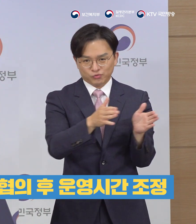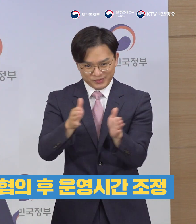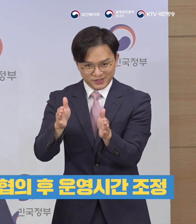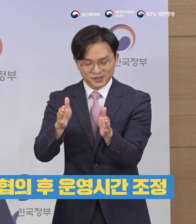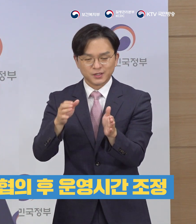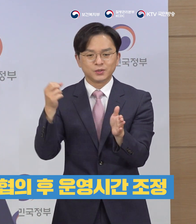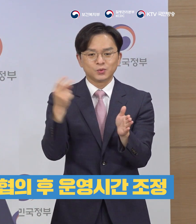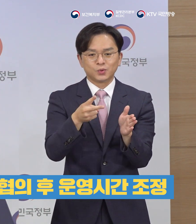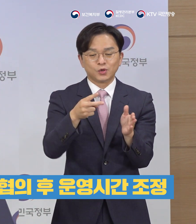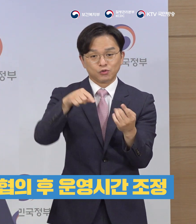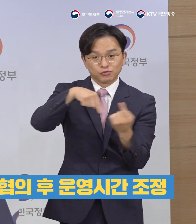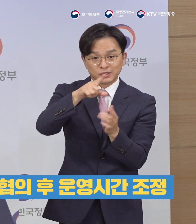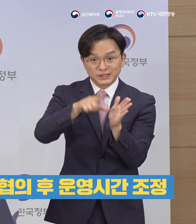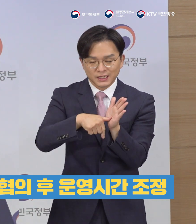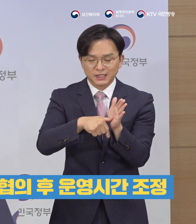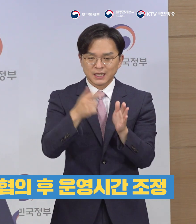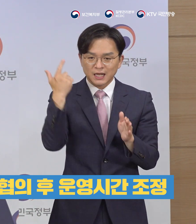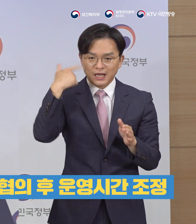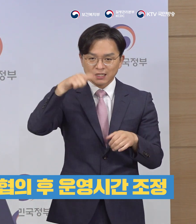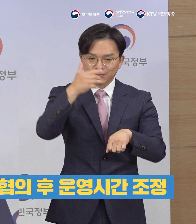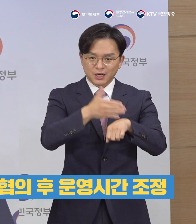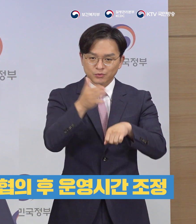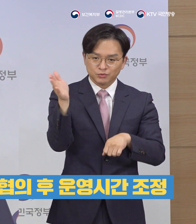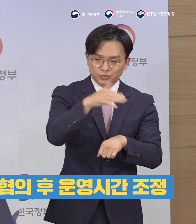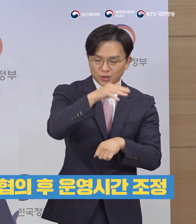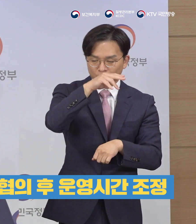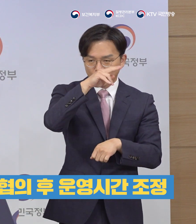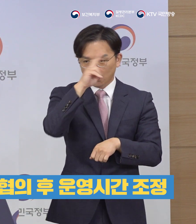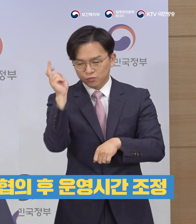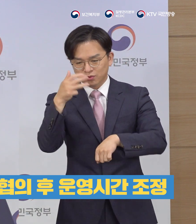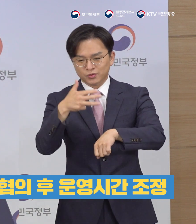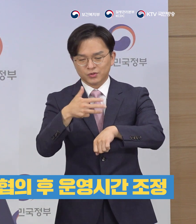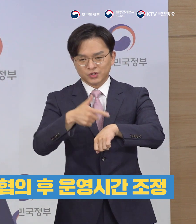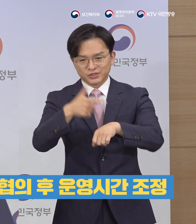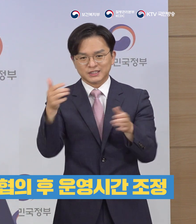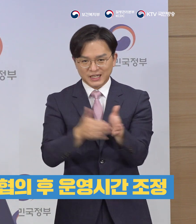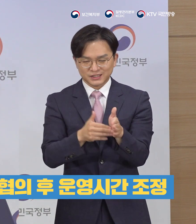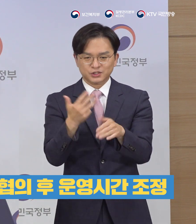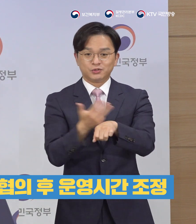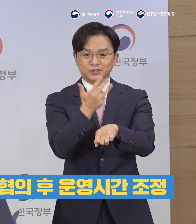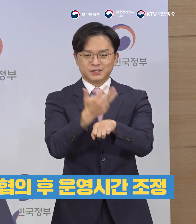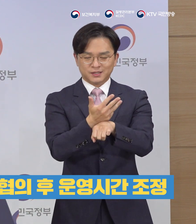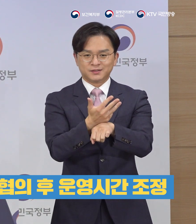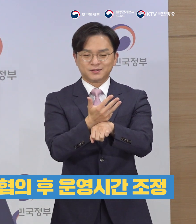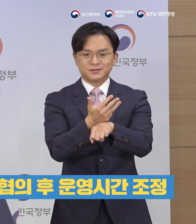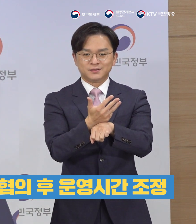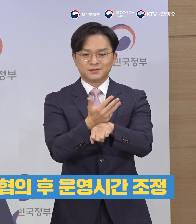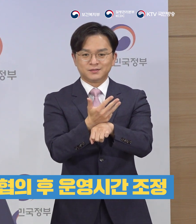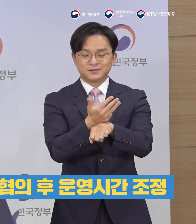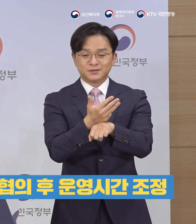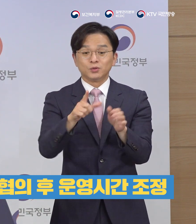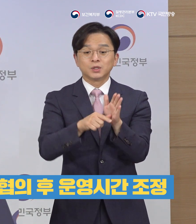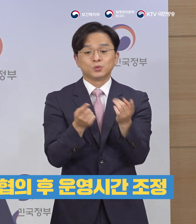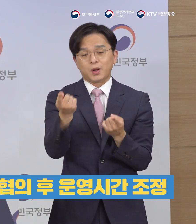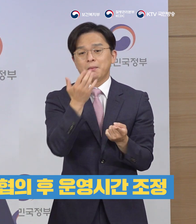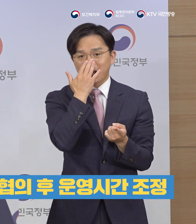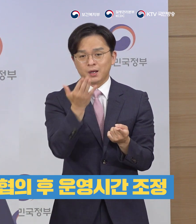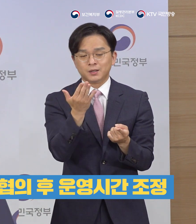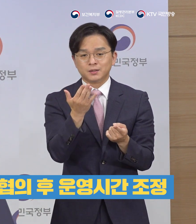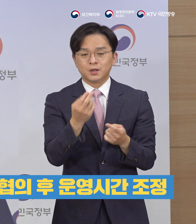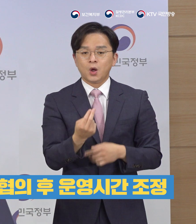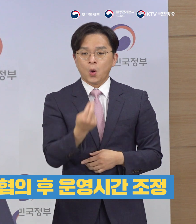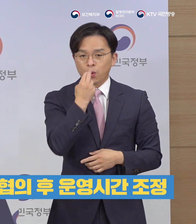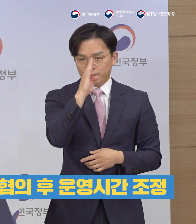시설과 장비, 인력을 갖추어 전일제로 운영함을 원칙으로 하되 지자체와 협의하여 운영시간을 조정할 수